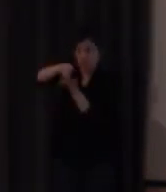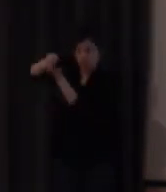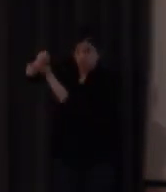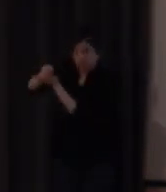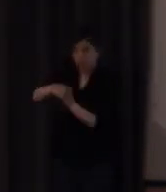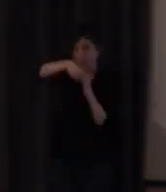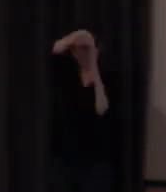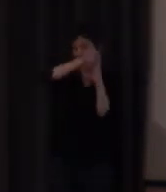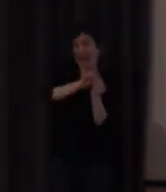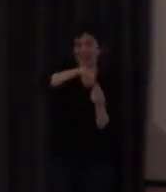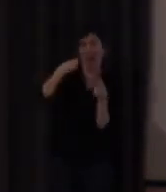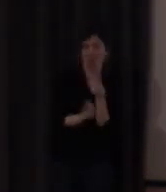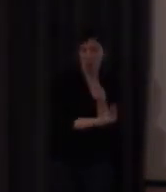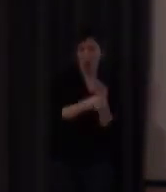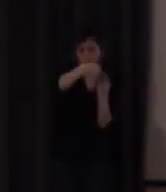y